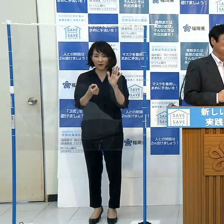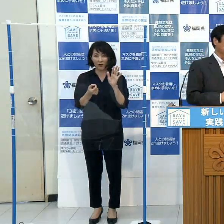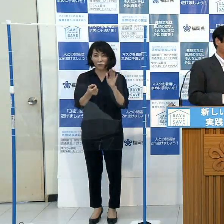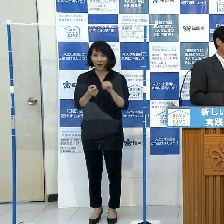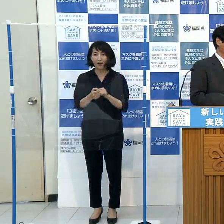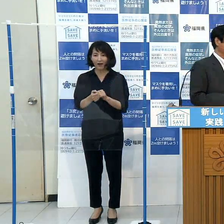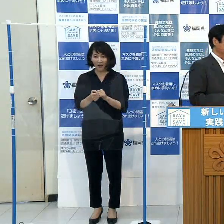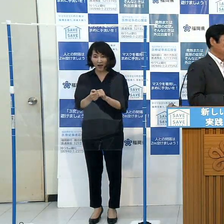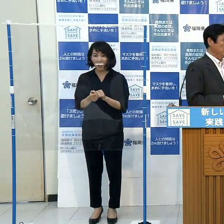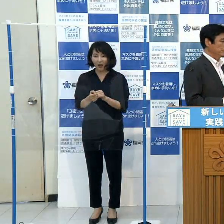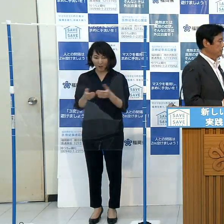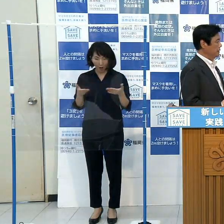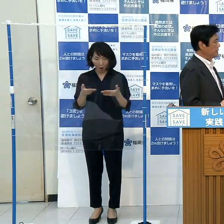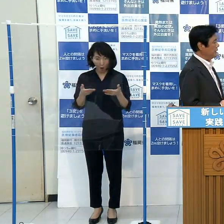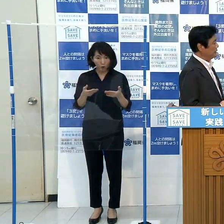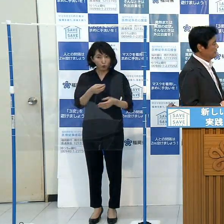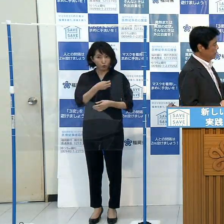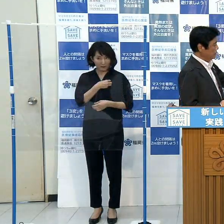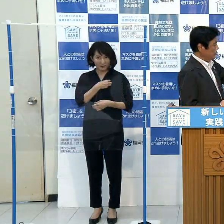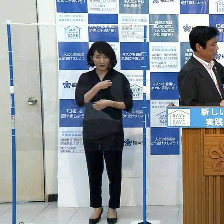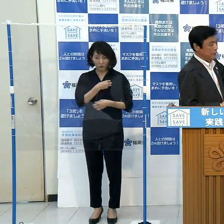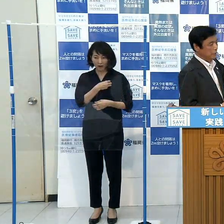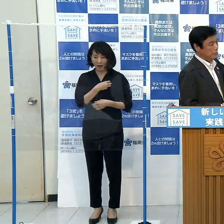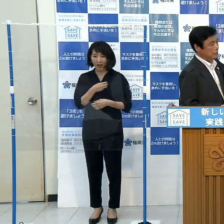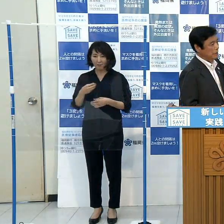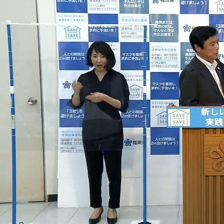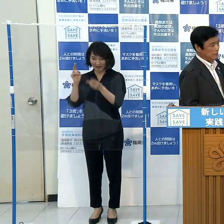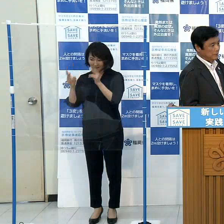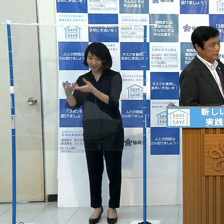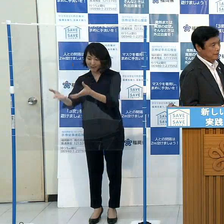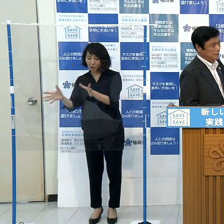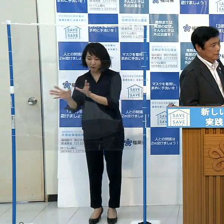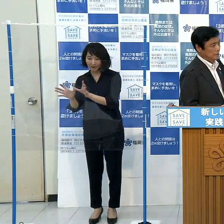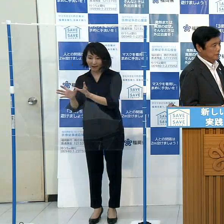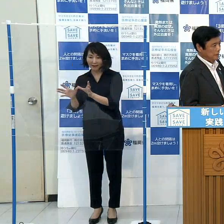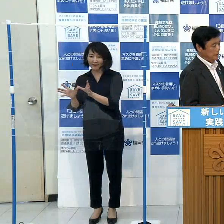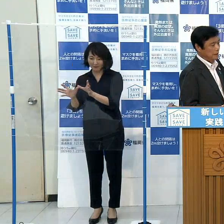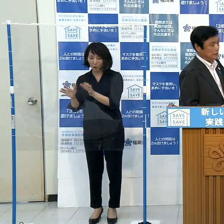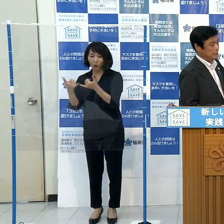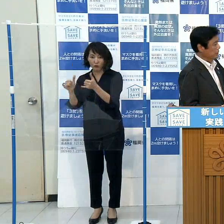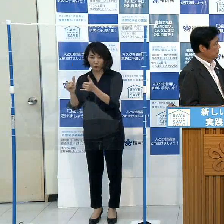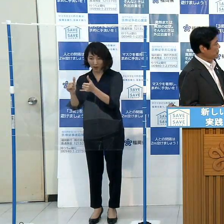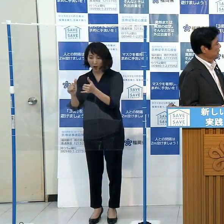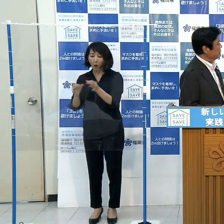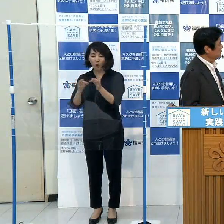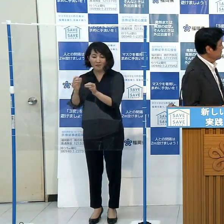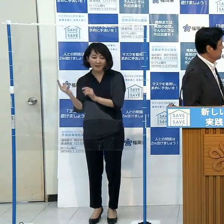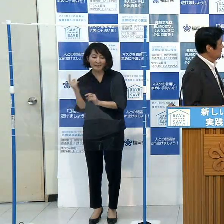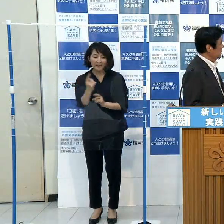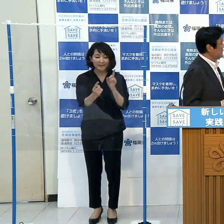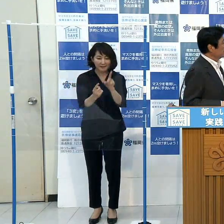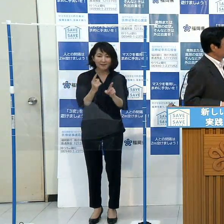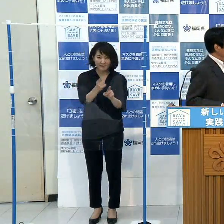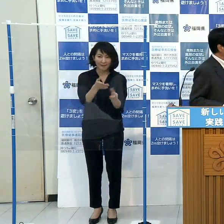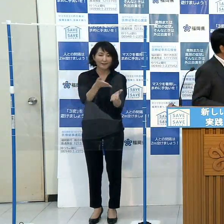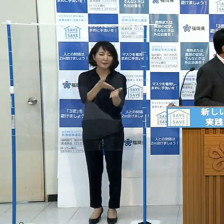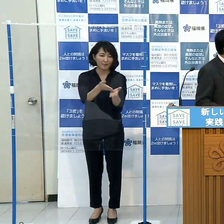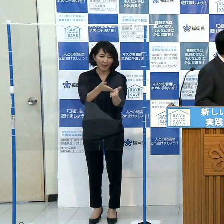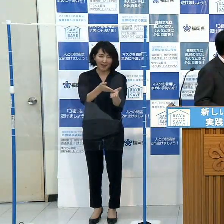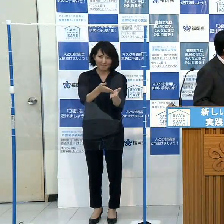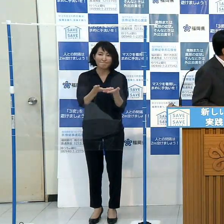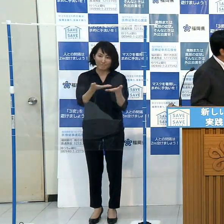職員の方から、お店に行ってこういうお願いを改めて やり始めているところであります。